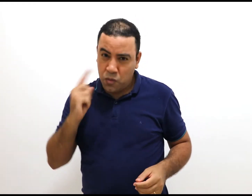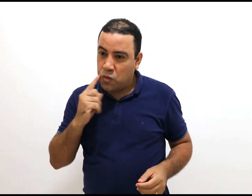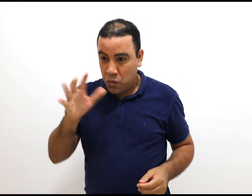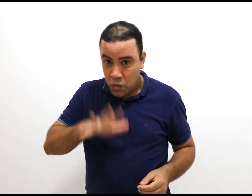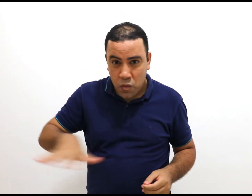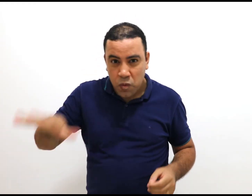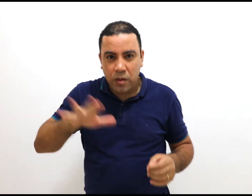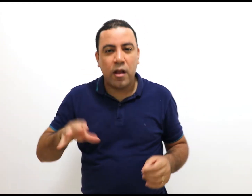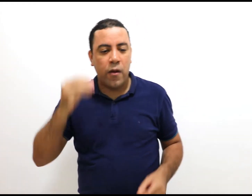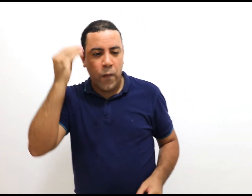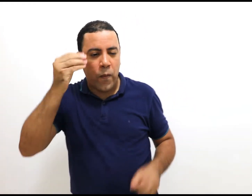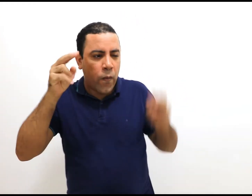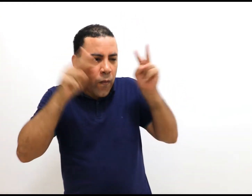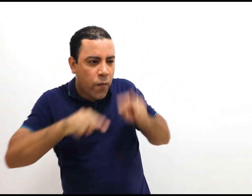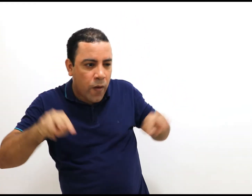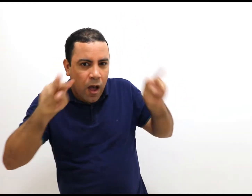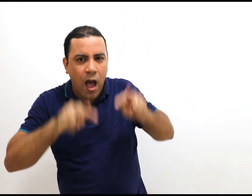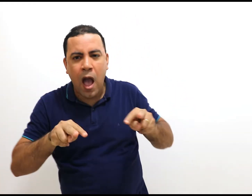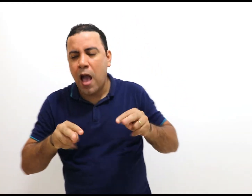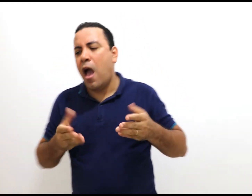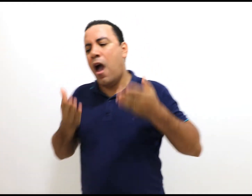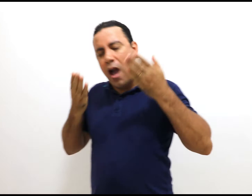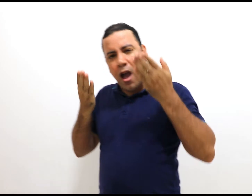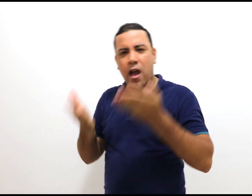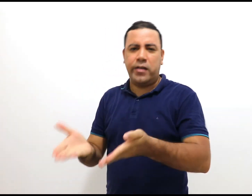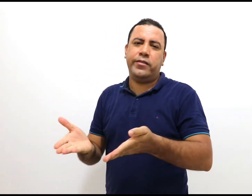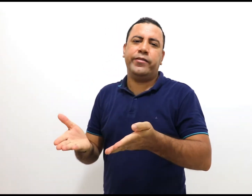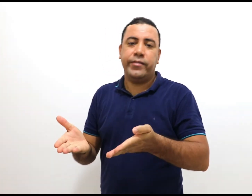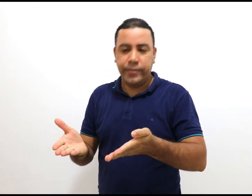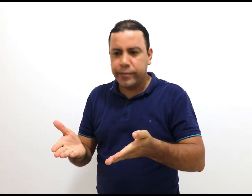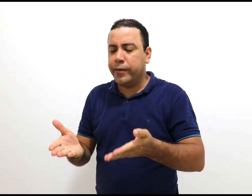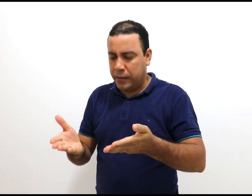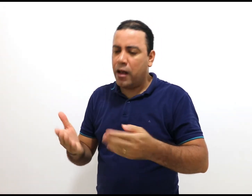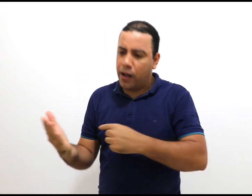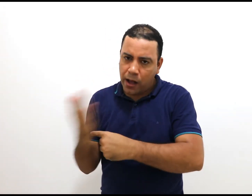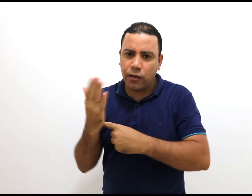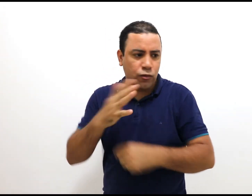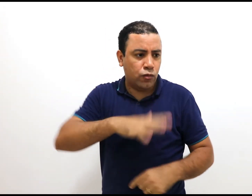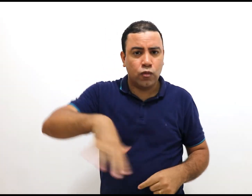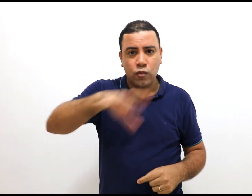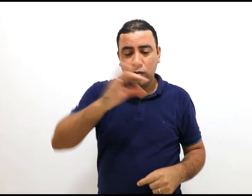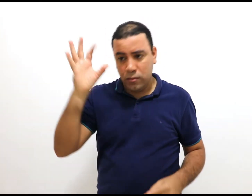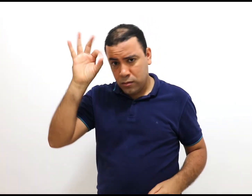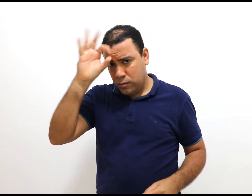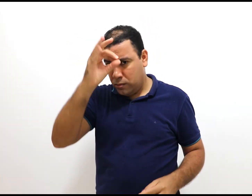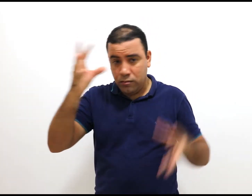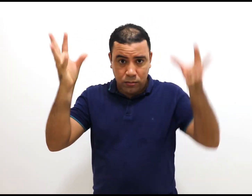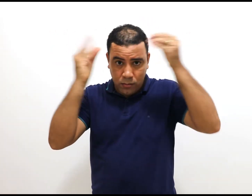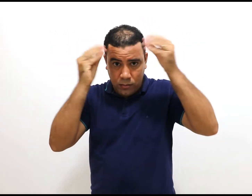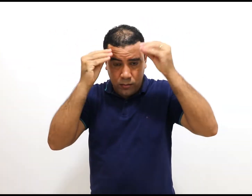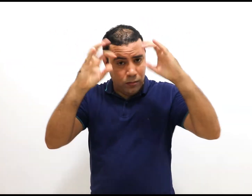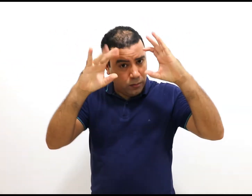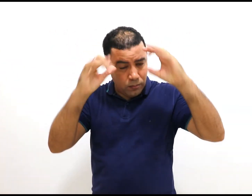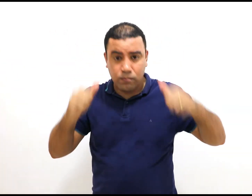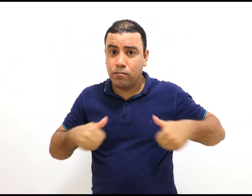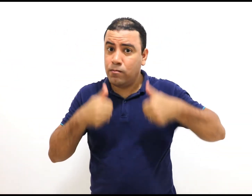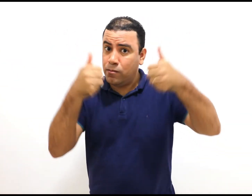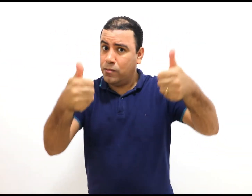E é aí que os surdos contribuem bastante para a nossa cognição, pois a sua experiência